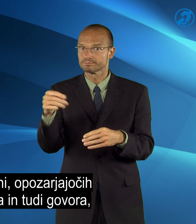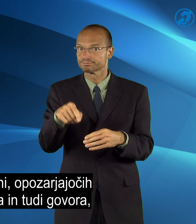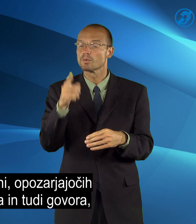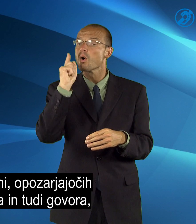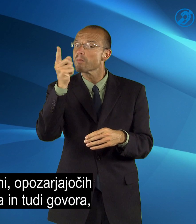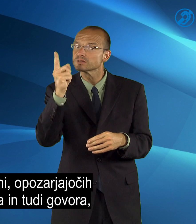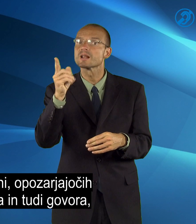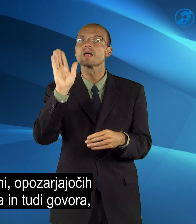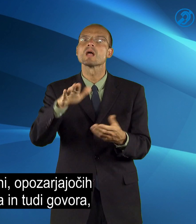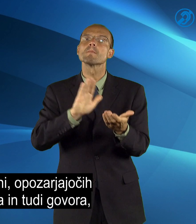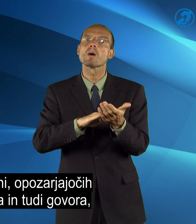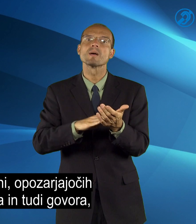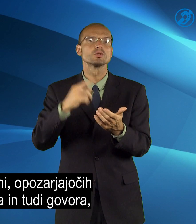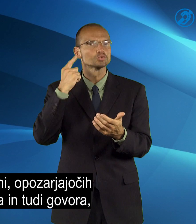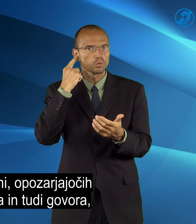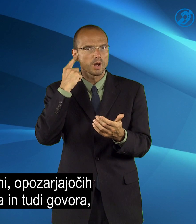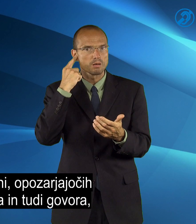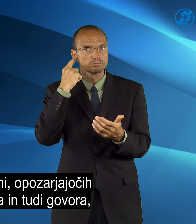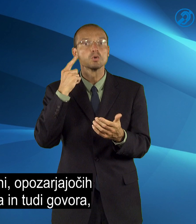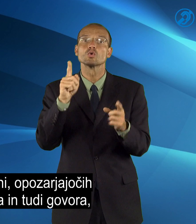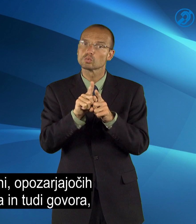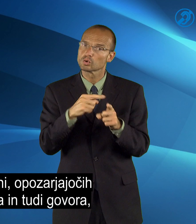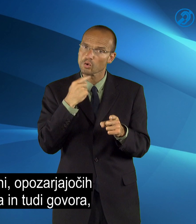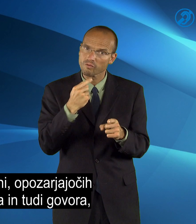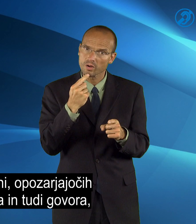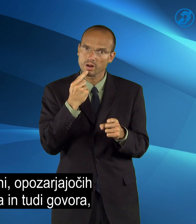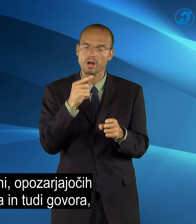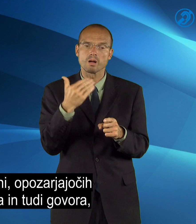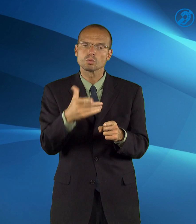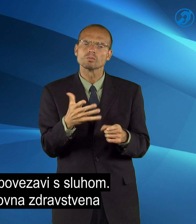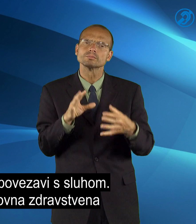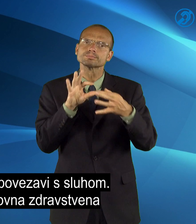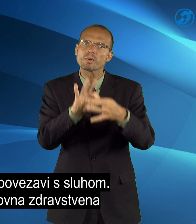sluha in tudi govora, ki je v neposredni povezavi s sluhom.